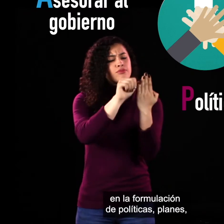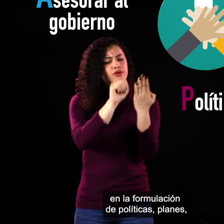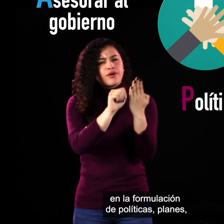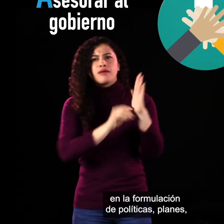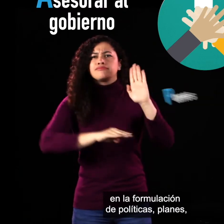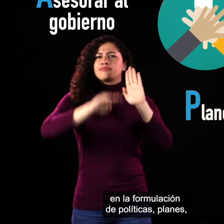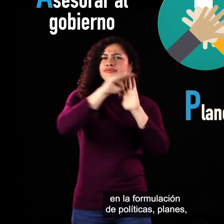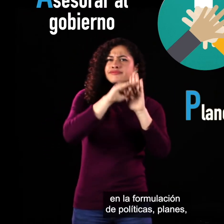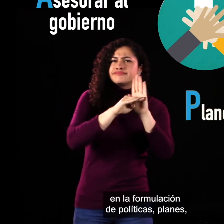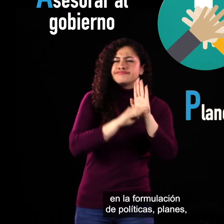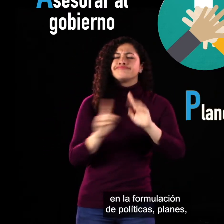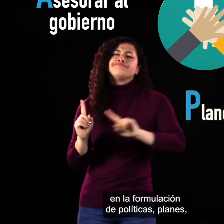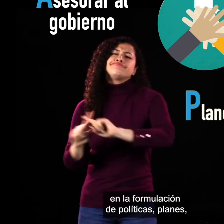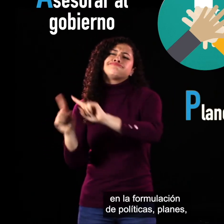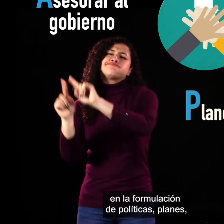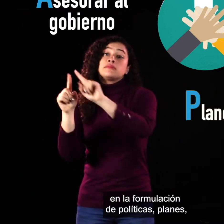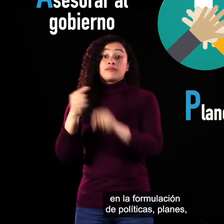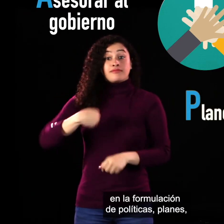de políticas, planes,